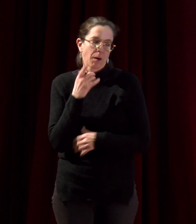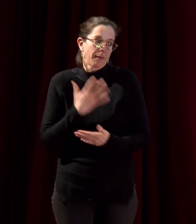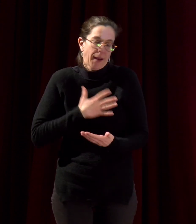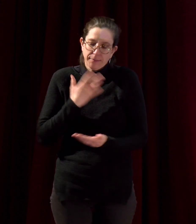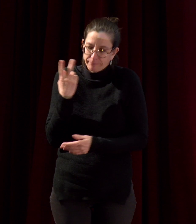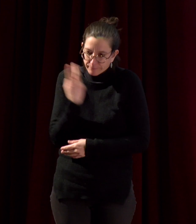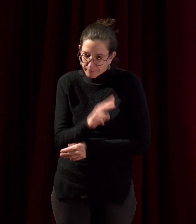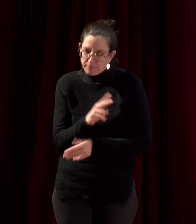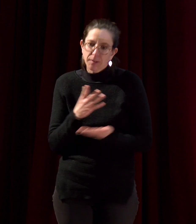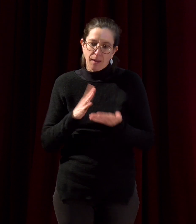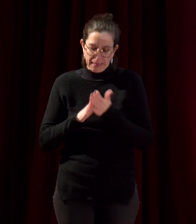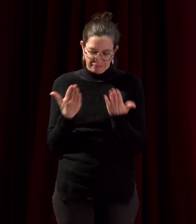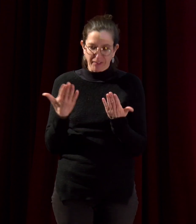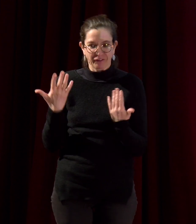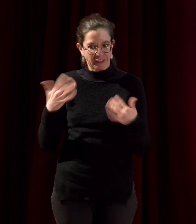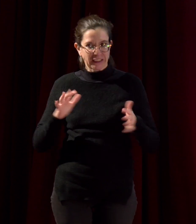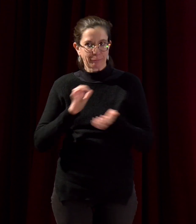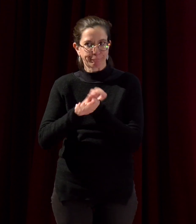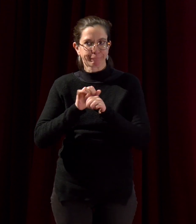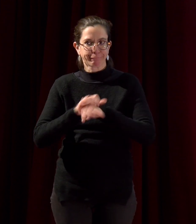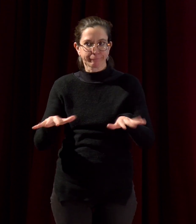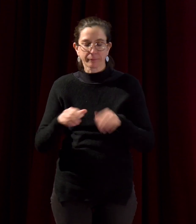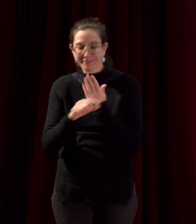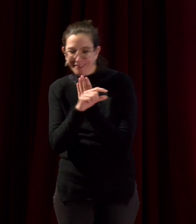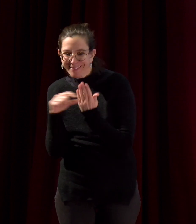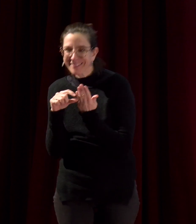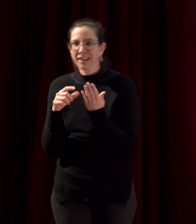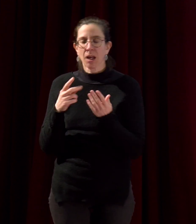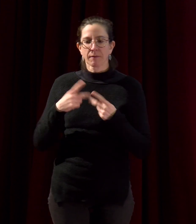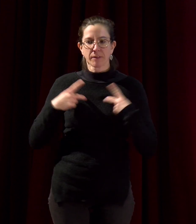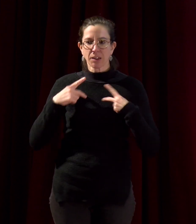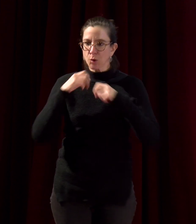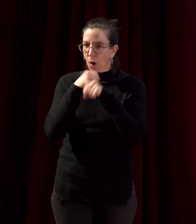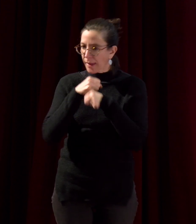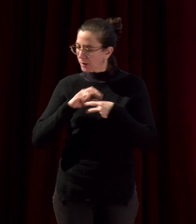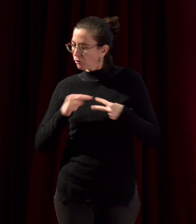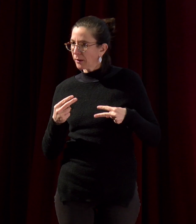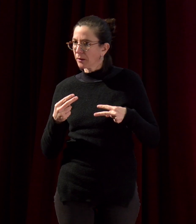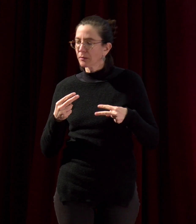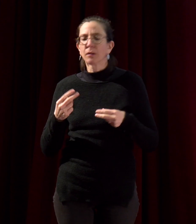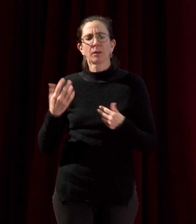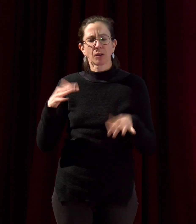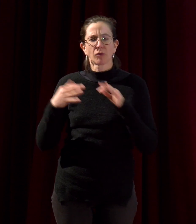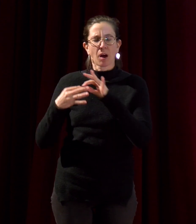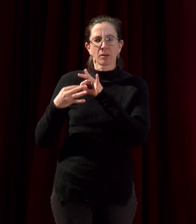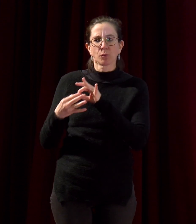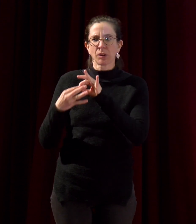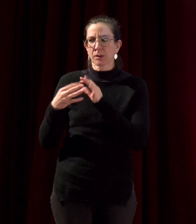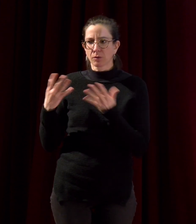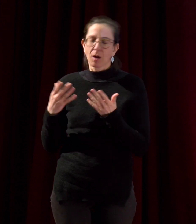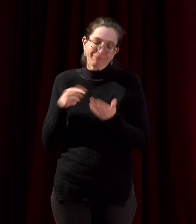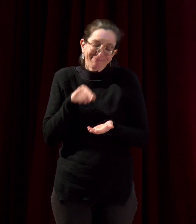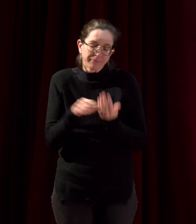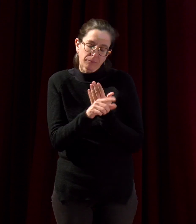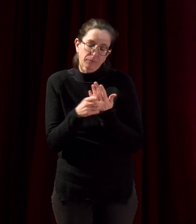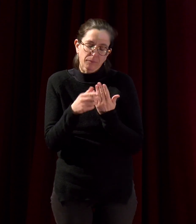secrète des gènes, chez Flammarion, qui fait un petit peu suite, on peut dire ça comme ça, de l'Odyssée des gènes chez Flammarion. J'en dis pas plus parce